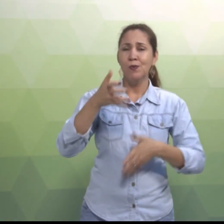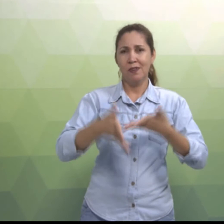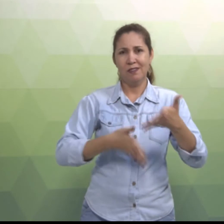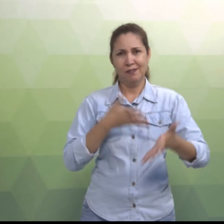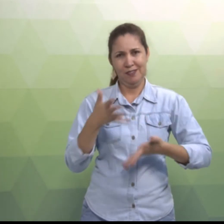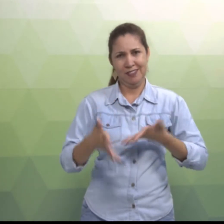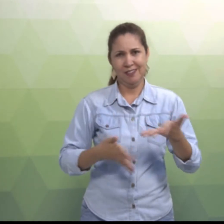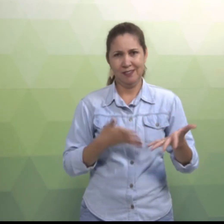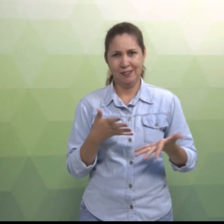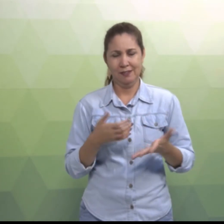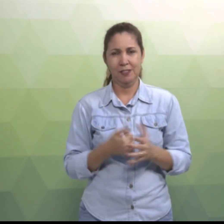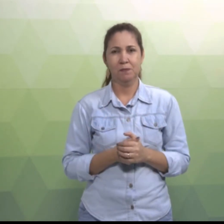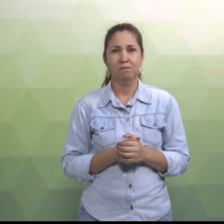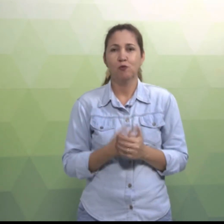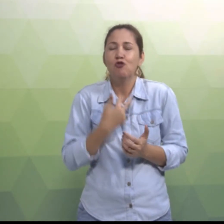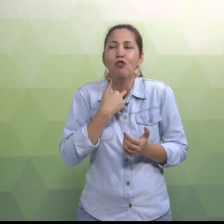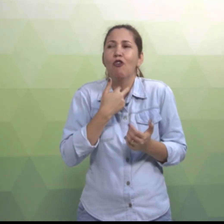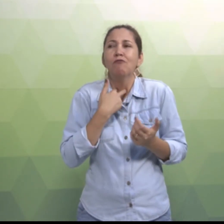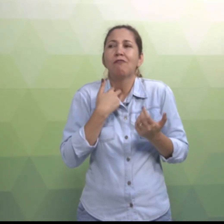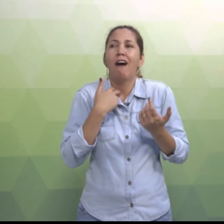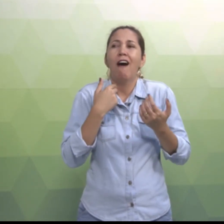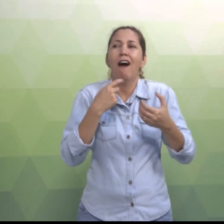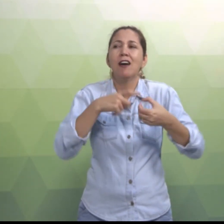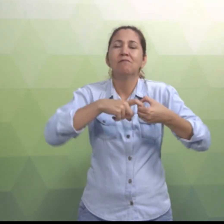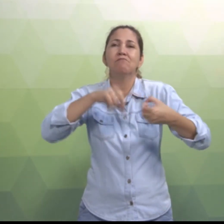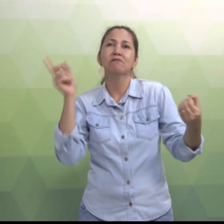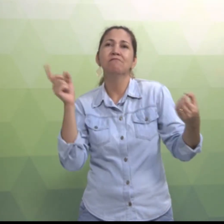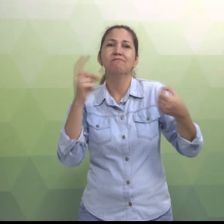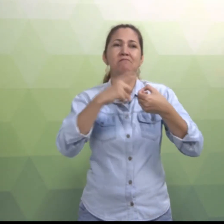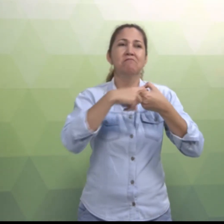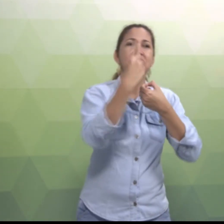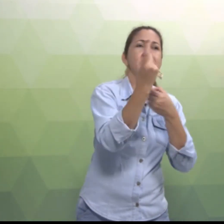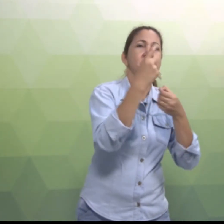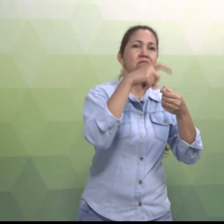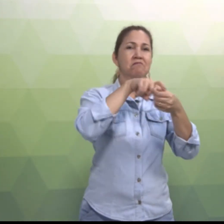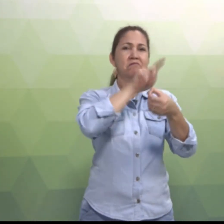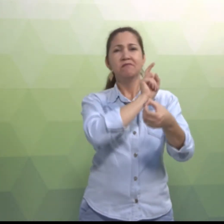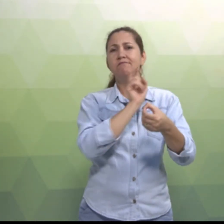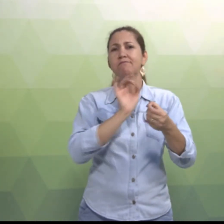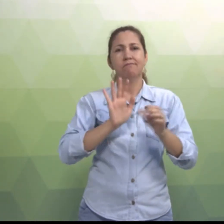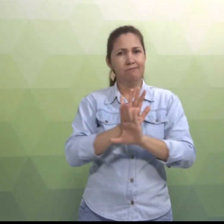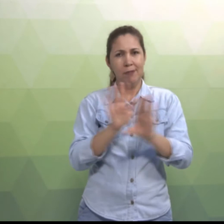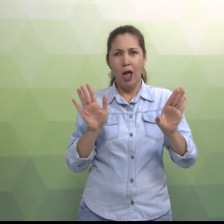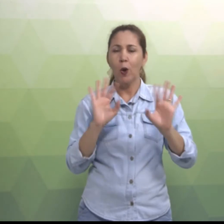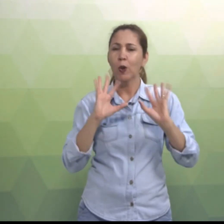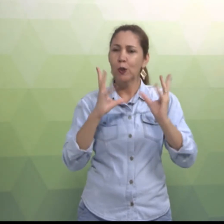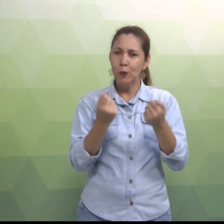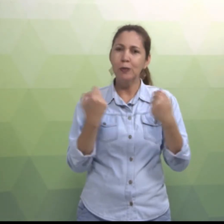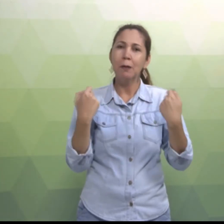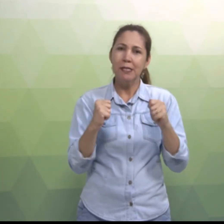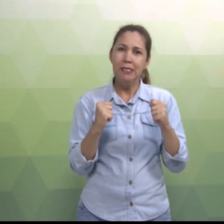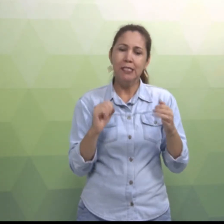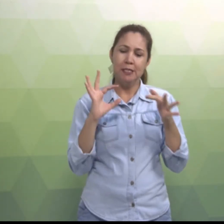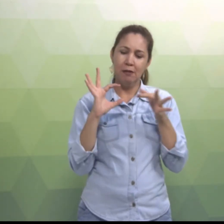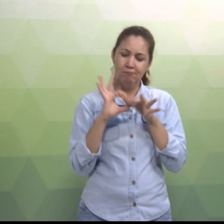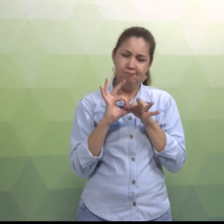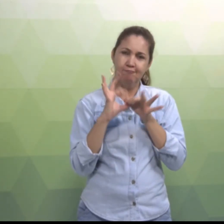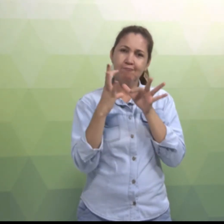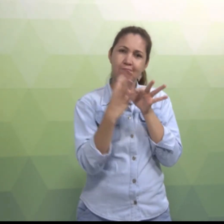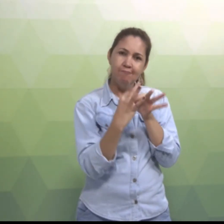não posso trabalhar de forma desvinculada, solta, não. Tem que estar tudo atrelado. Todas essas questões devem